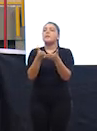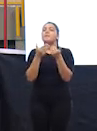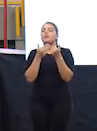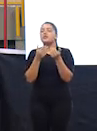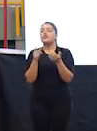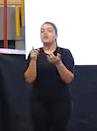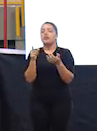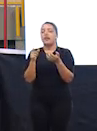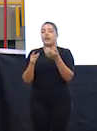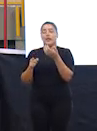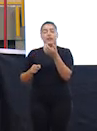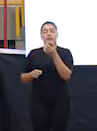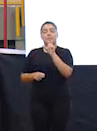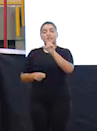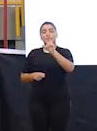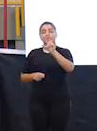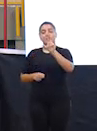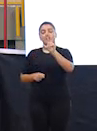pedisse